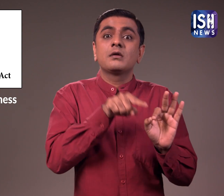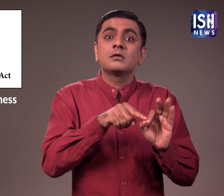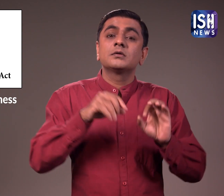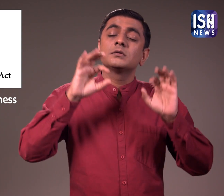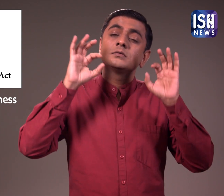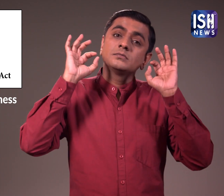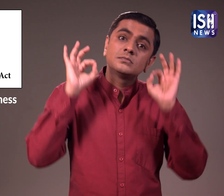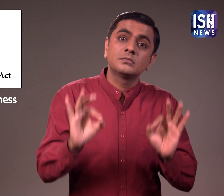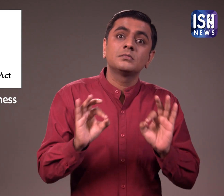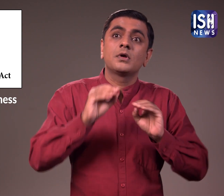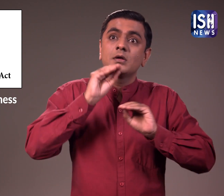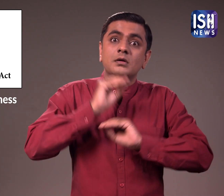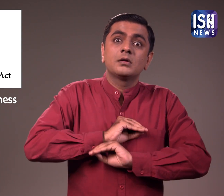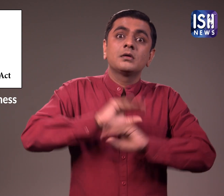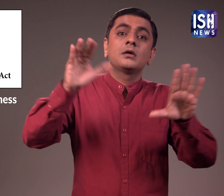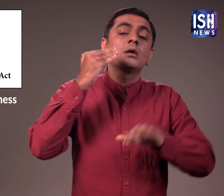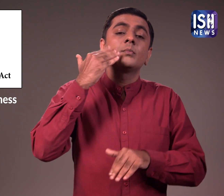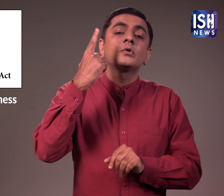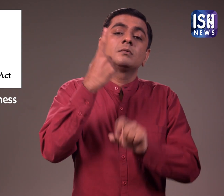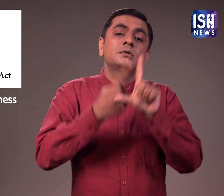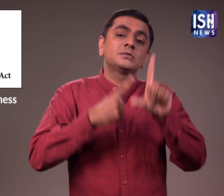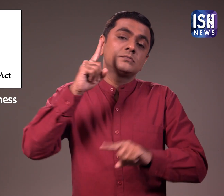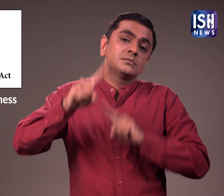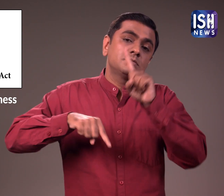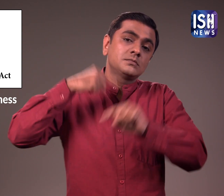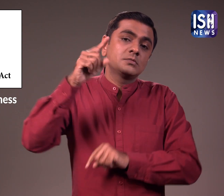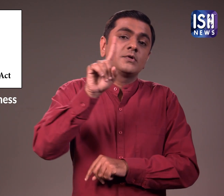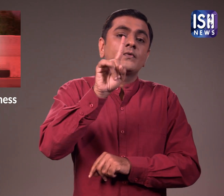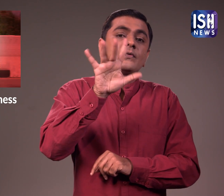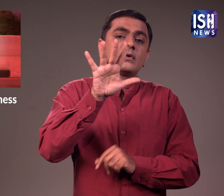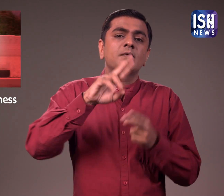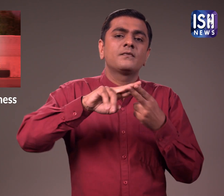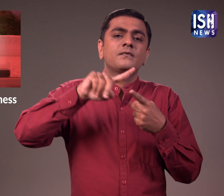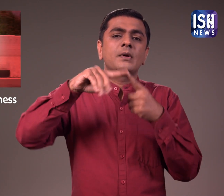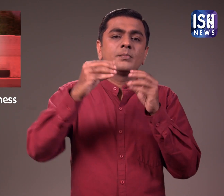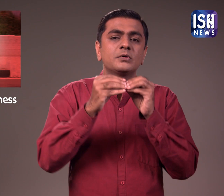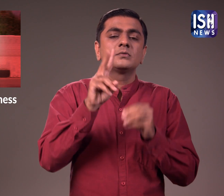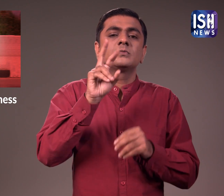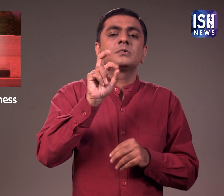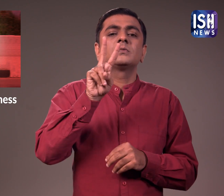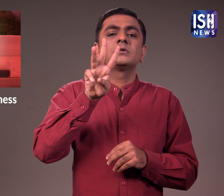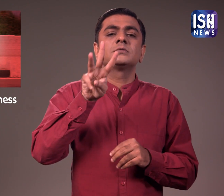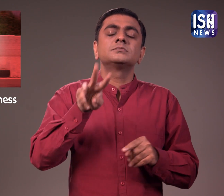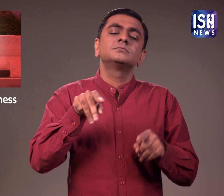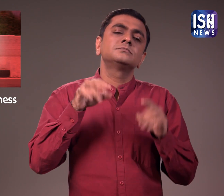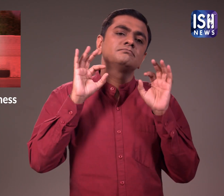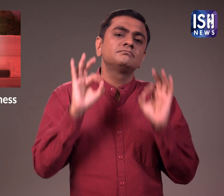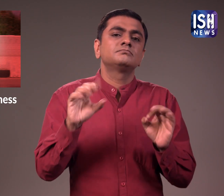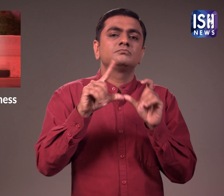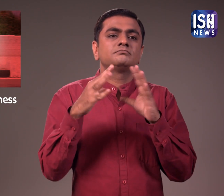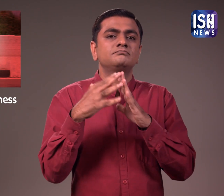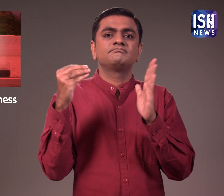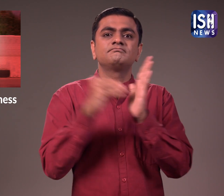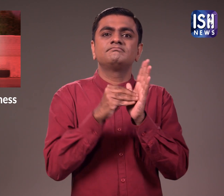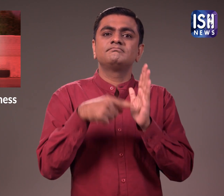हाला कि इसमें कहा गया है कि नियम एक साल बाद लागू होंगे यानि 15 फरवरी 2023 से इन्हें लागू किया जाएगा